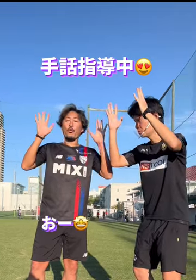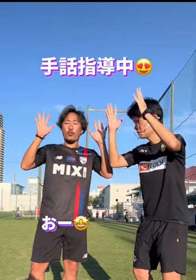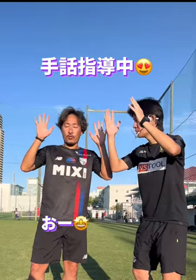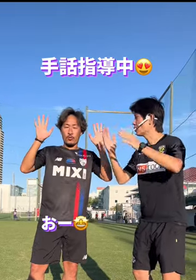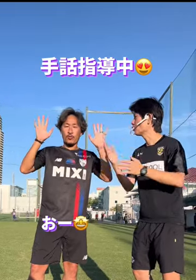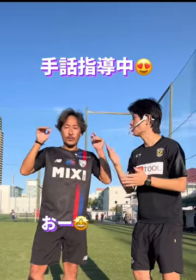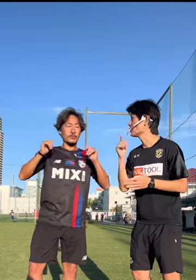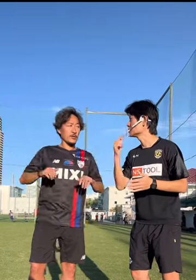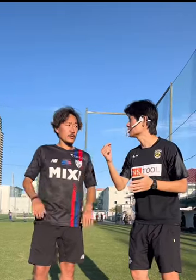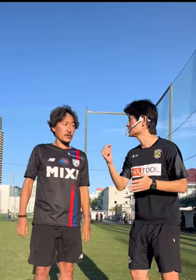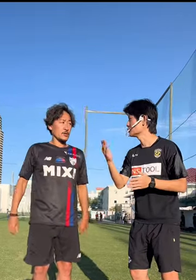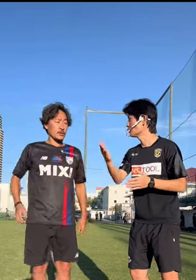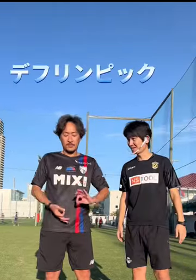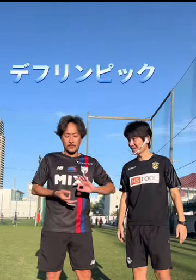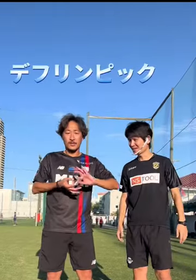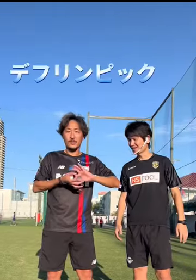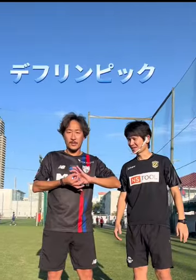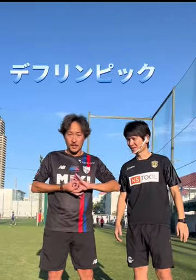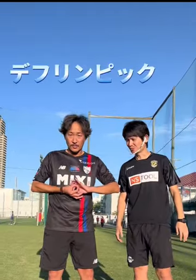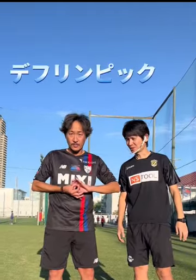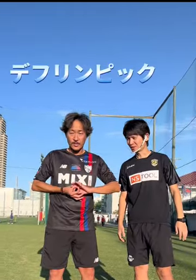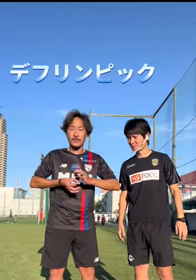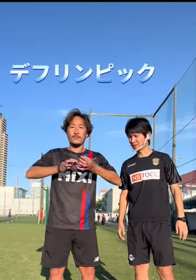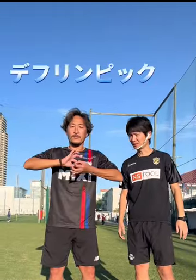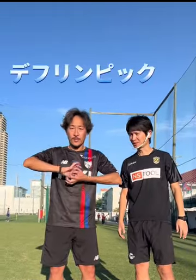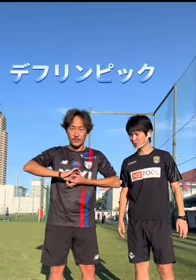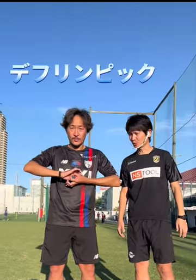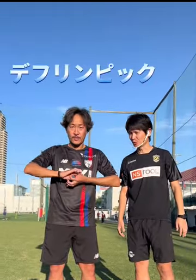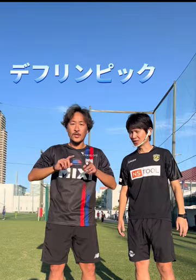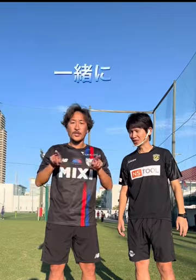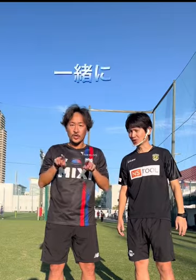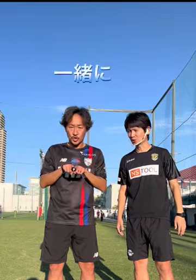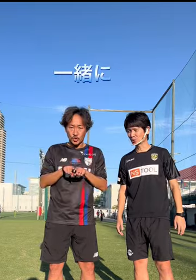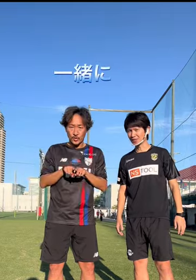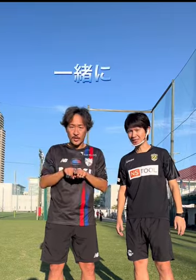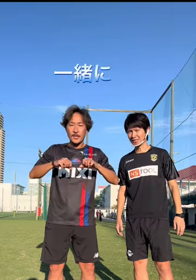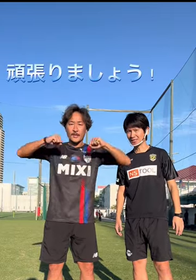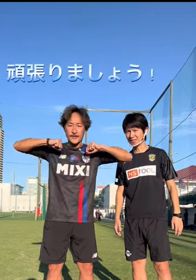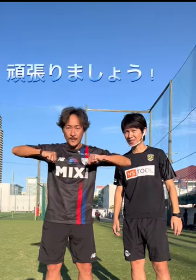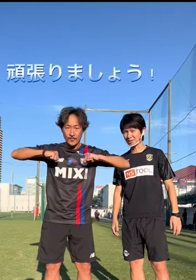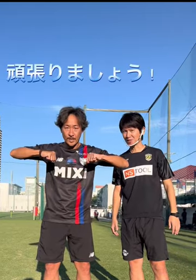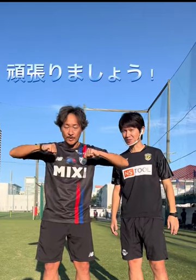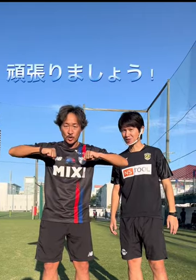で、お願いしたいんですけど、デフリンピック、一緒に、頑張りましょう。